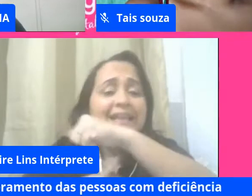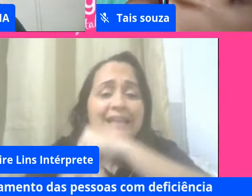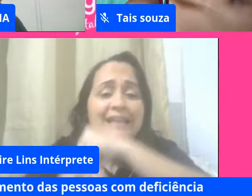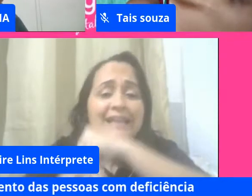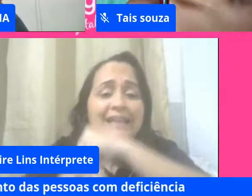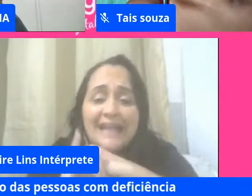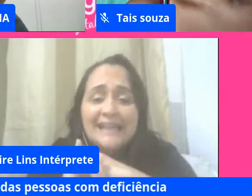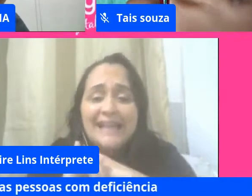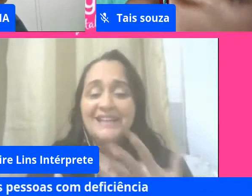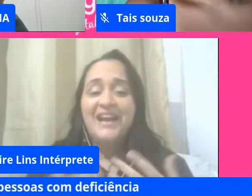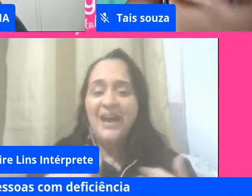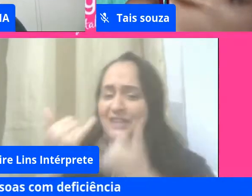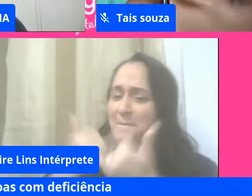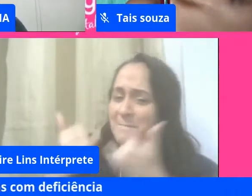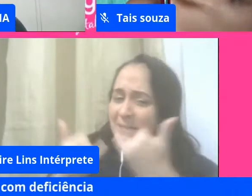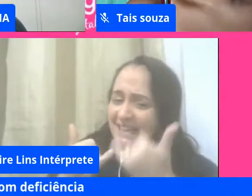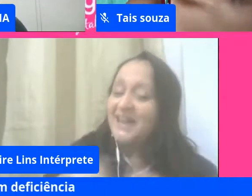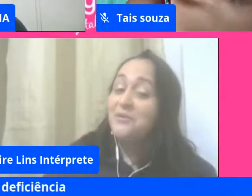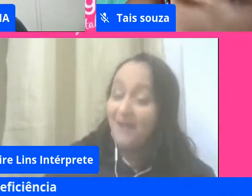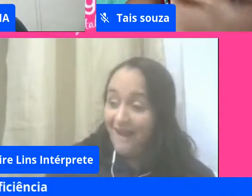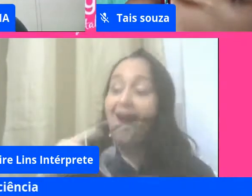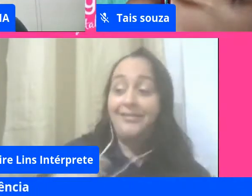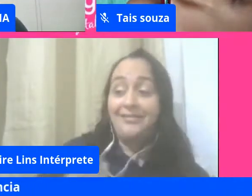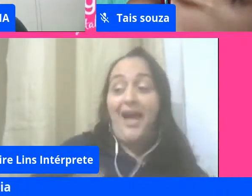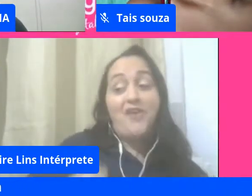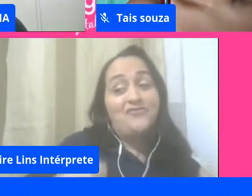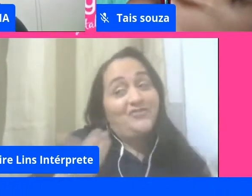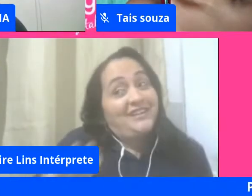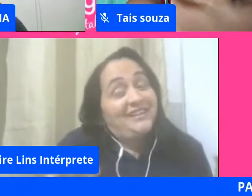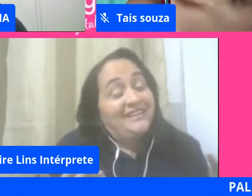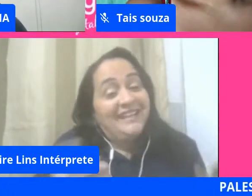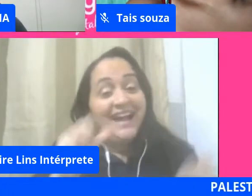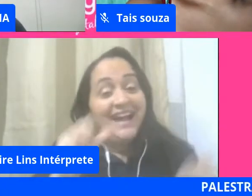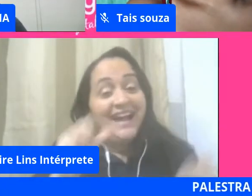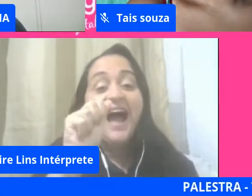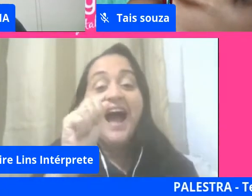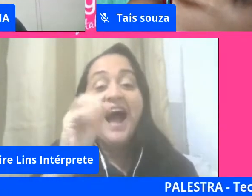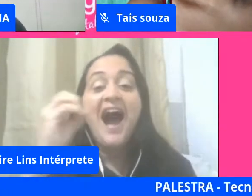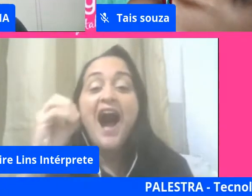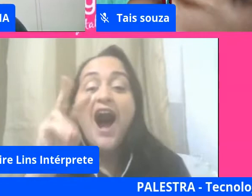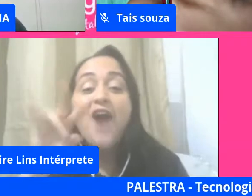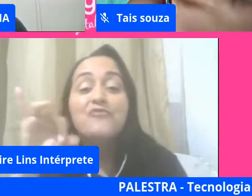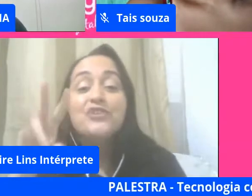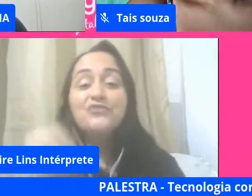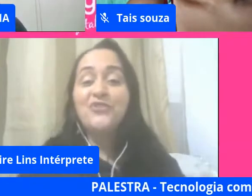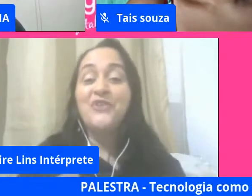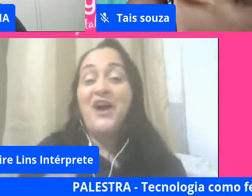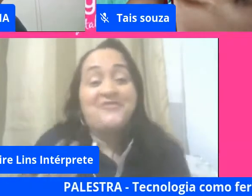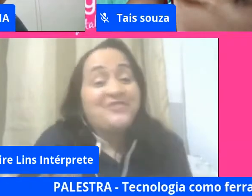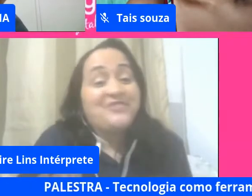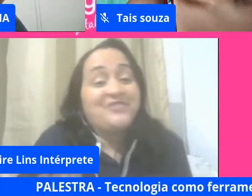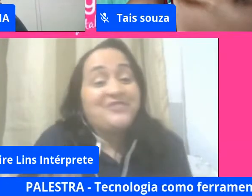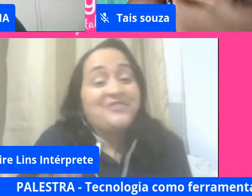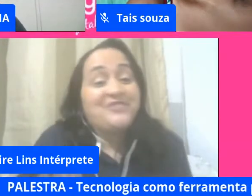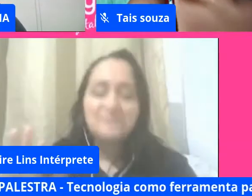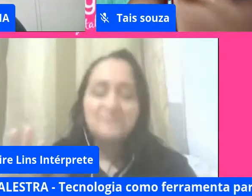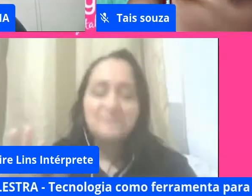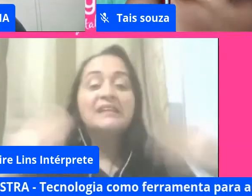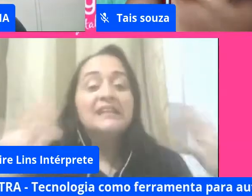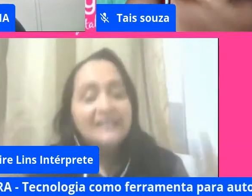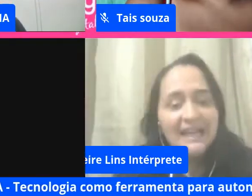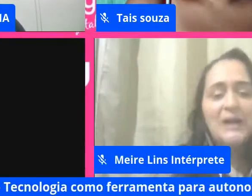Bom, primeiro eu queria agradecer, né, a organização da Campus. Né? Meu nome é Alexandre Barone, e como a Andréia já